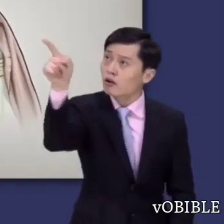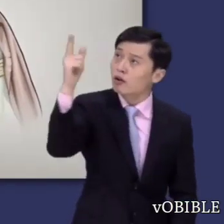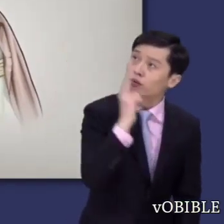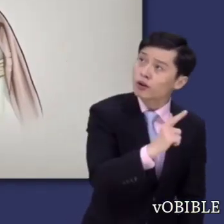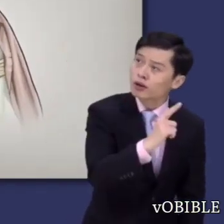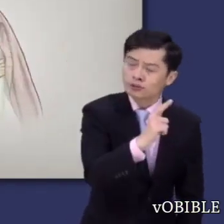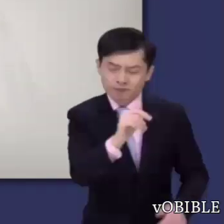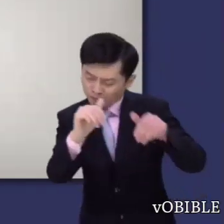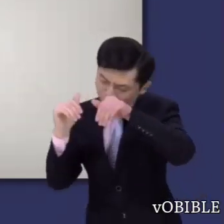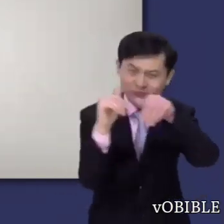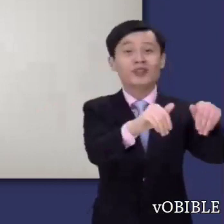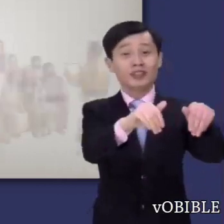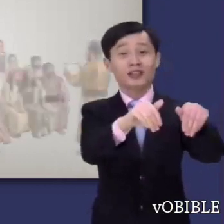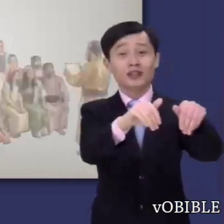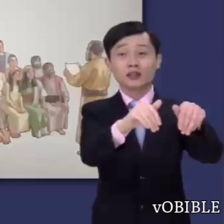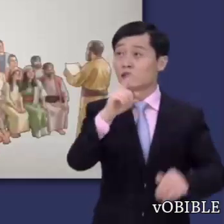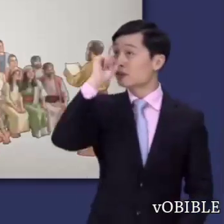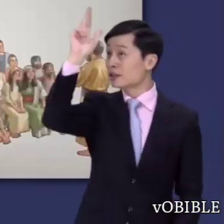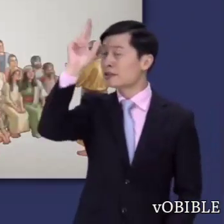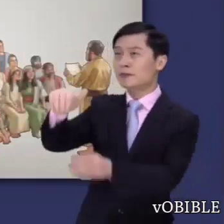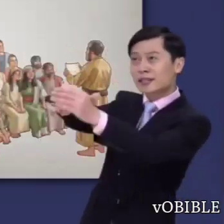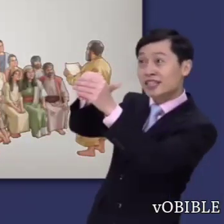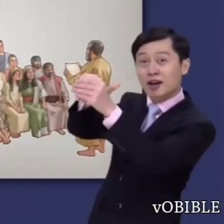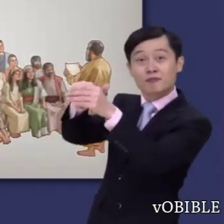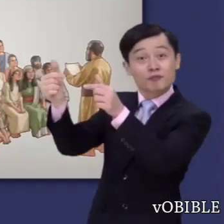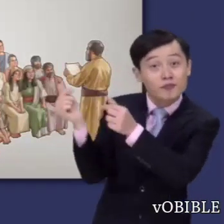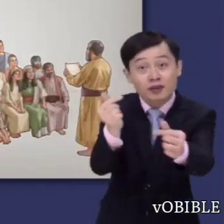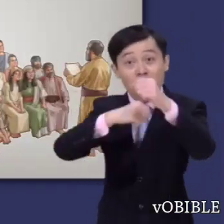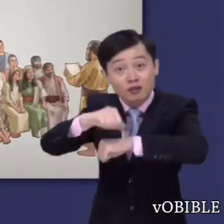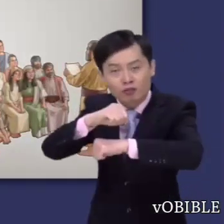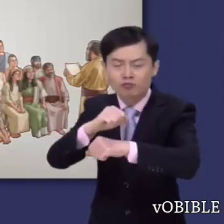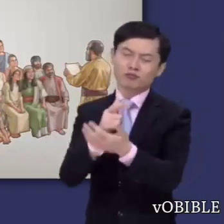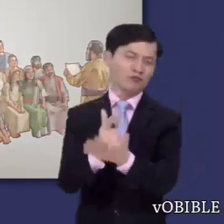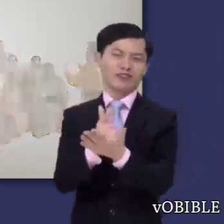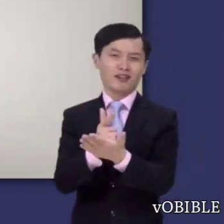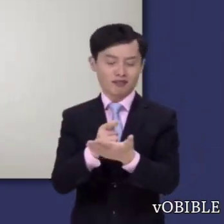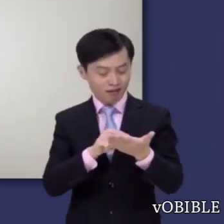怒的事情，要用行动证明对上帝的信心。